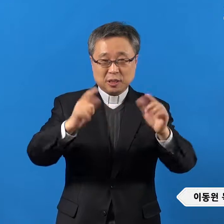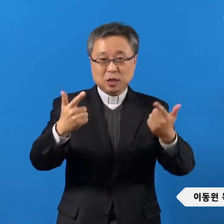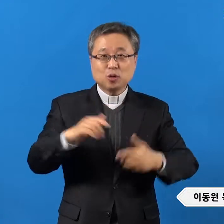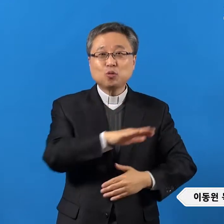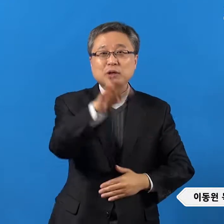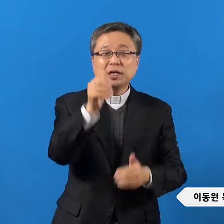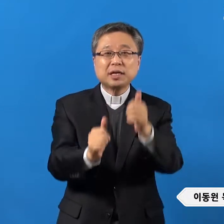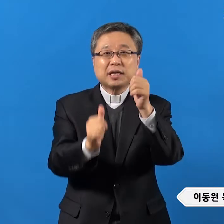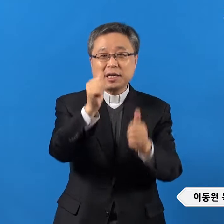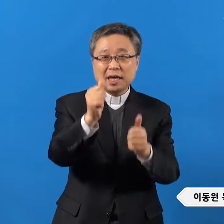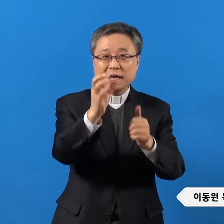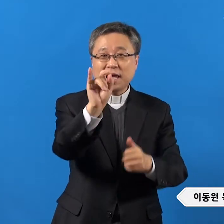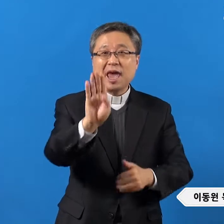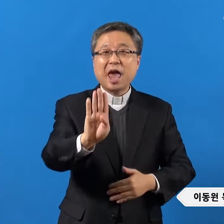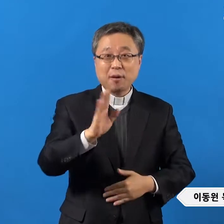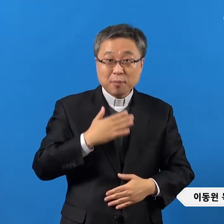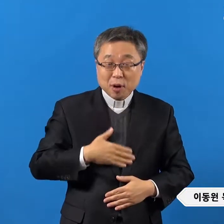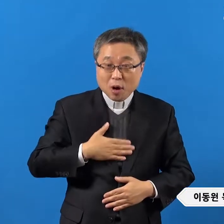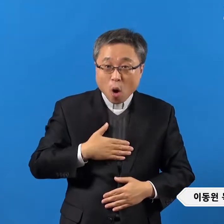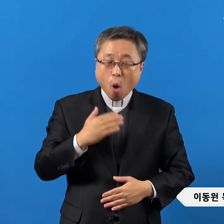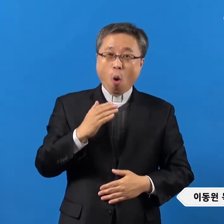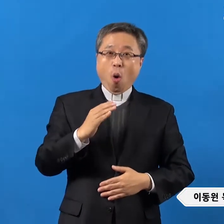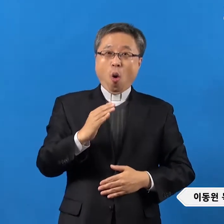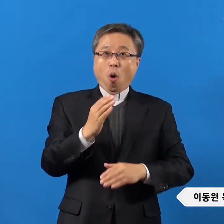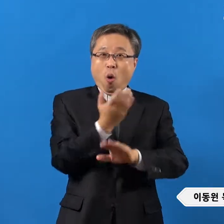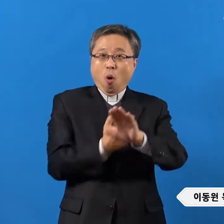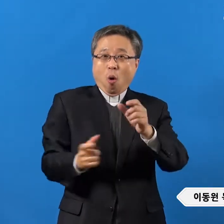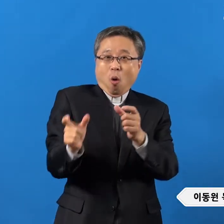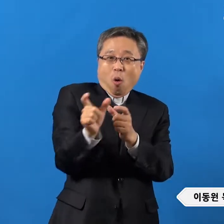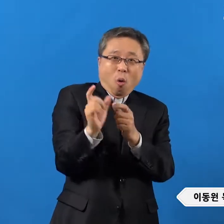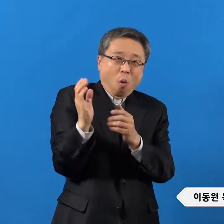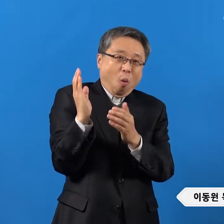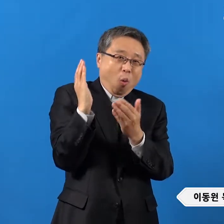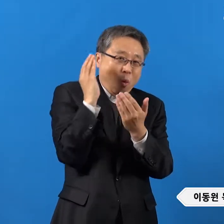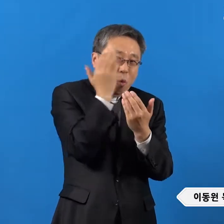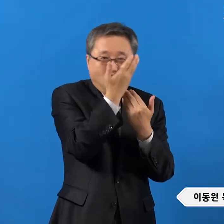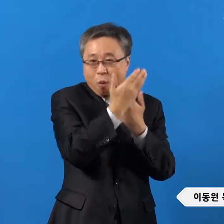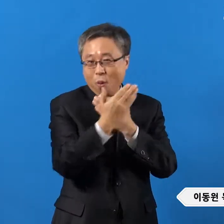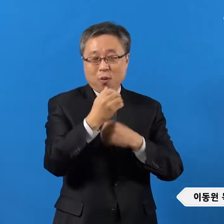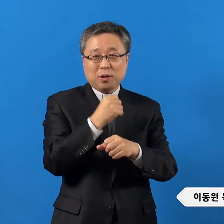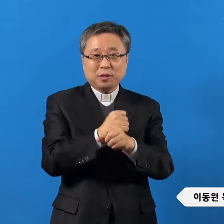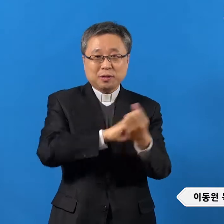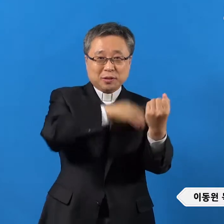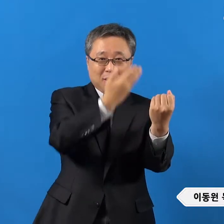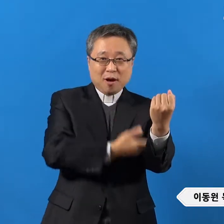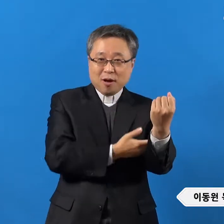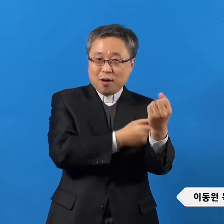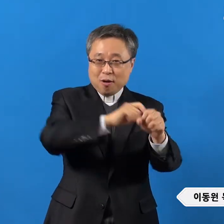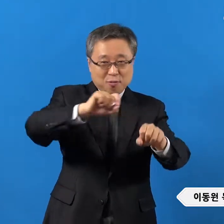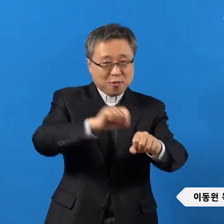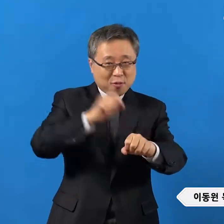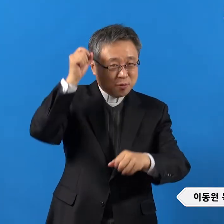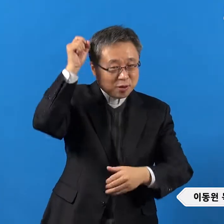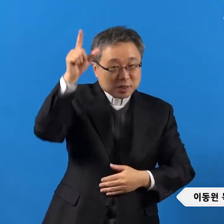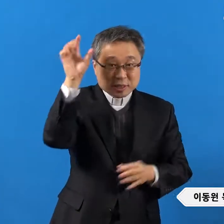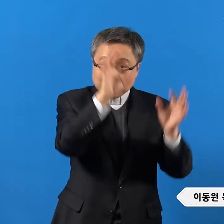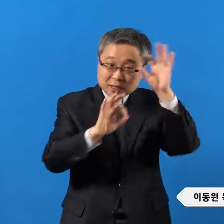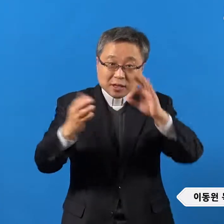어플에는 그의 변장 능력이 더 탁월해져서 그를 찾는 일이 더욱더 어려워지게 되었습니다. 그런데